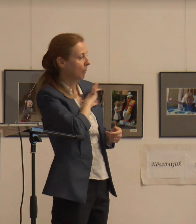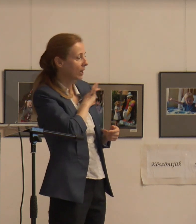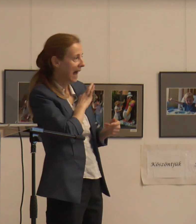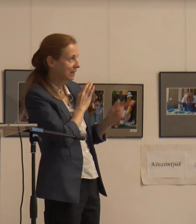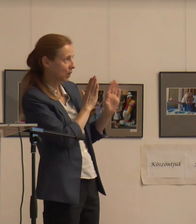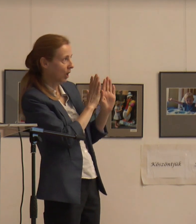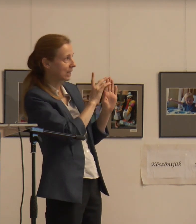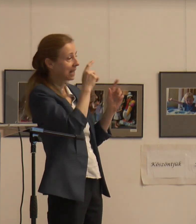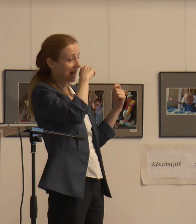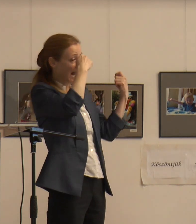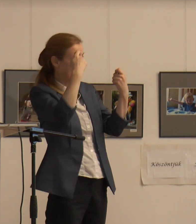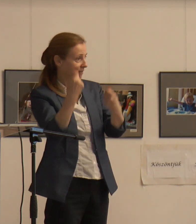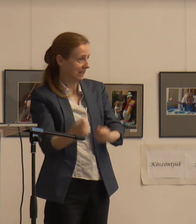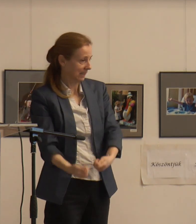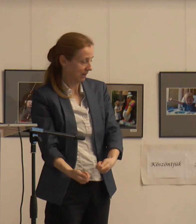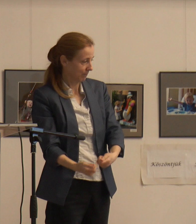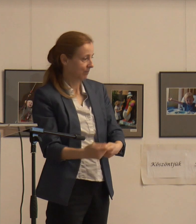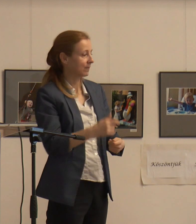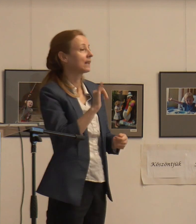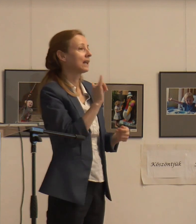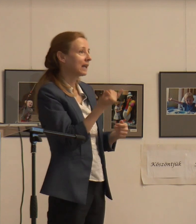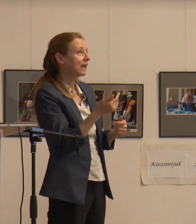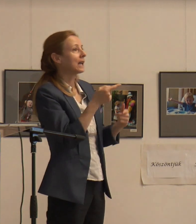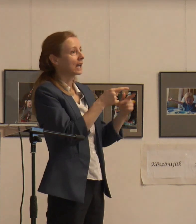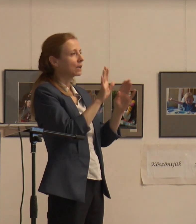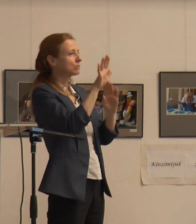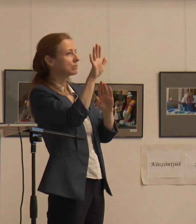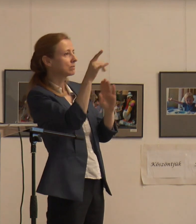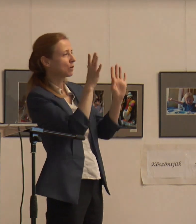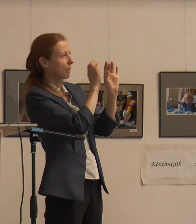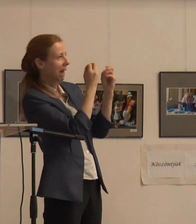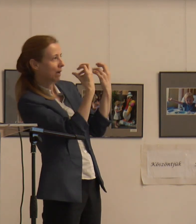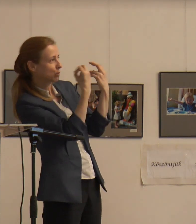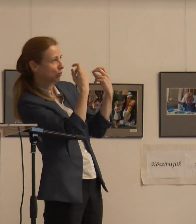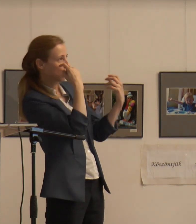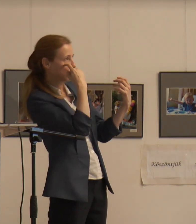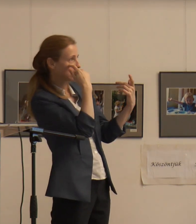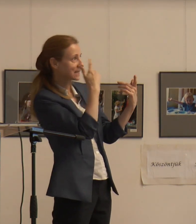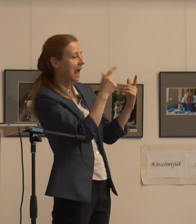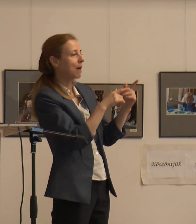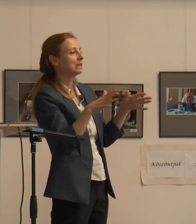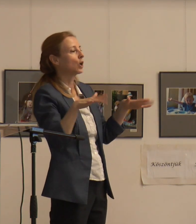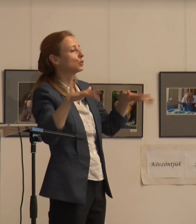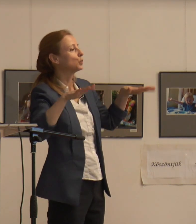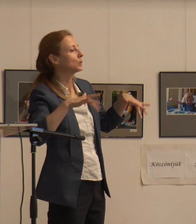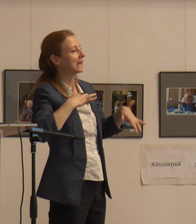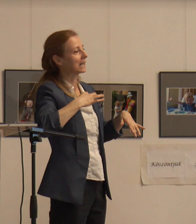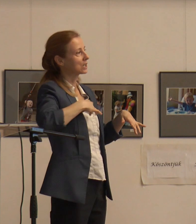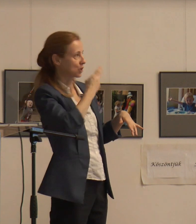előtt levezi fátyolát, s sajtra vesz felően a megbűvölt szem, mert tűnjél kisasszonyt